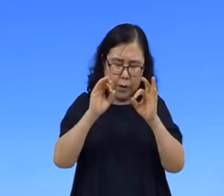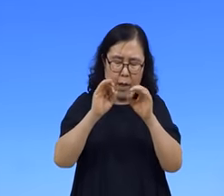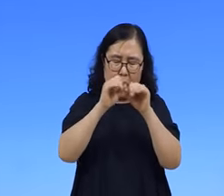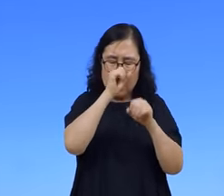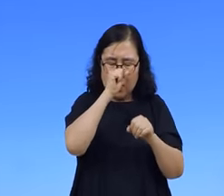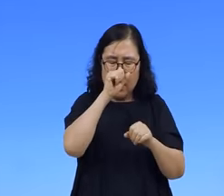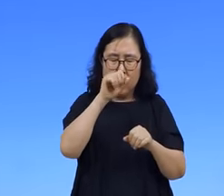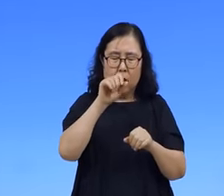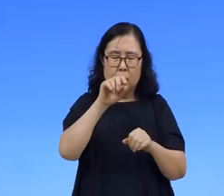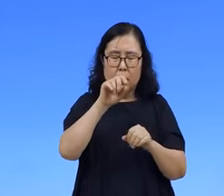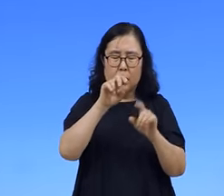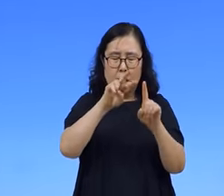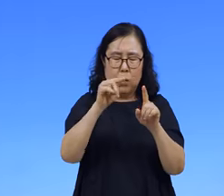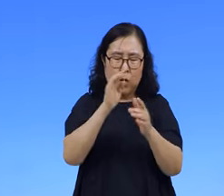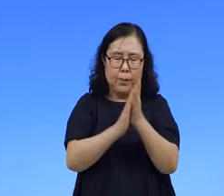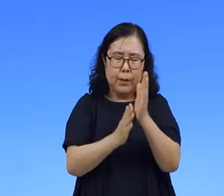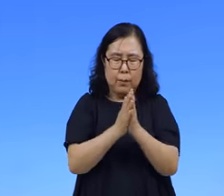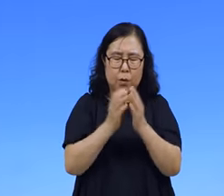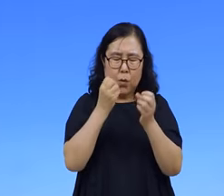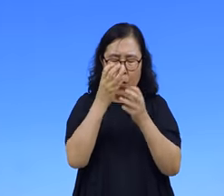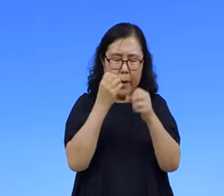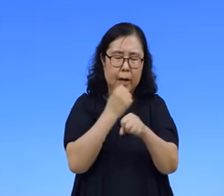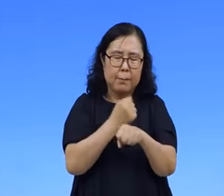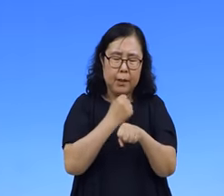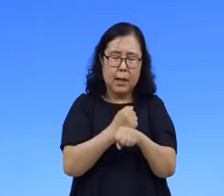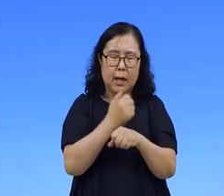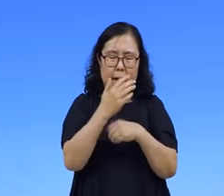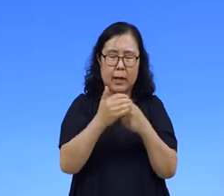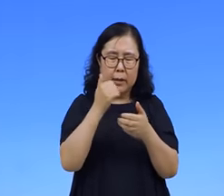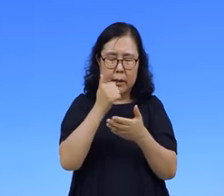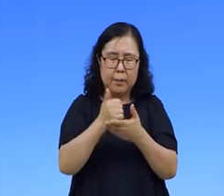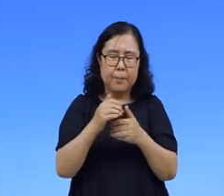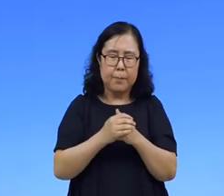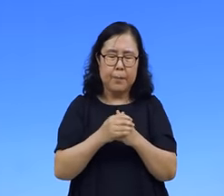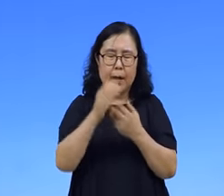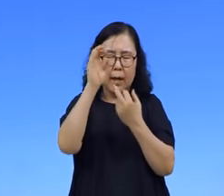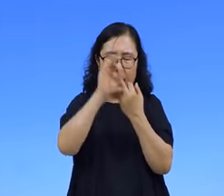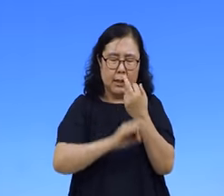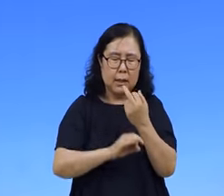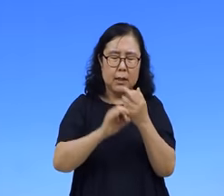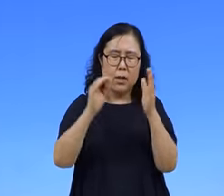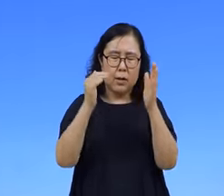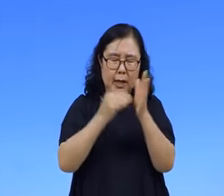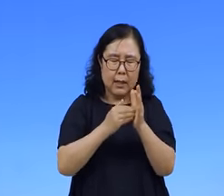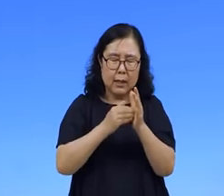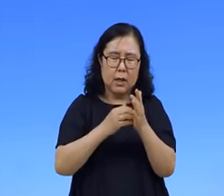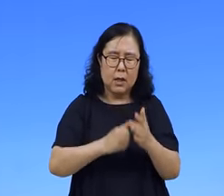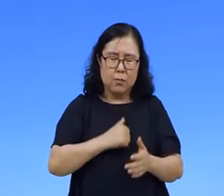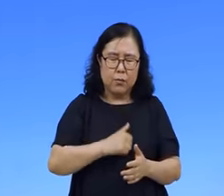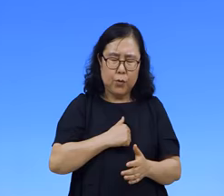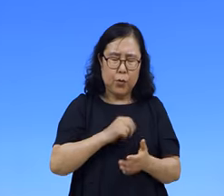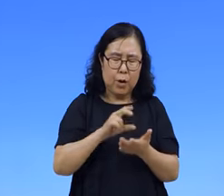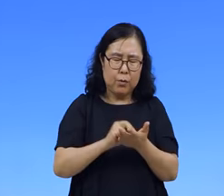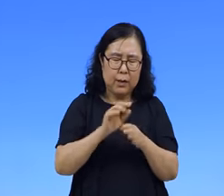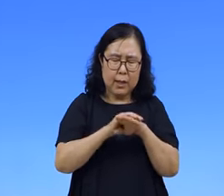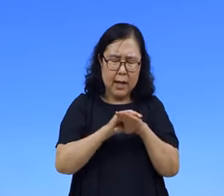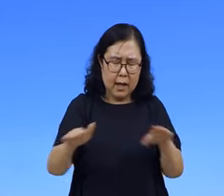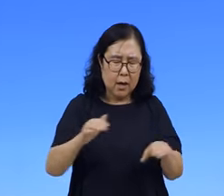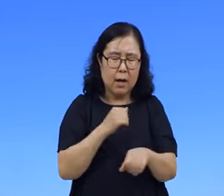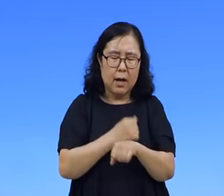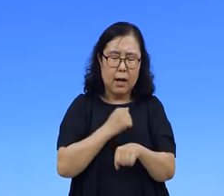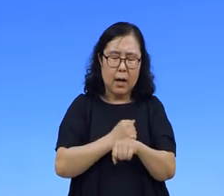선한 것이 하나도 없음을 고백할 수밖에 없습니다. 하나님, 해가 지기 전에 그 분노의 감정을